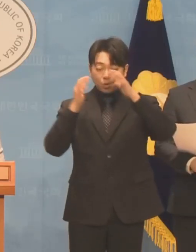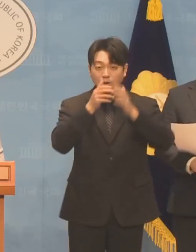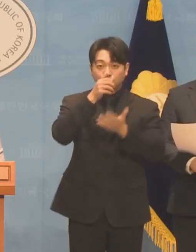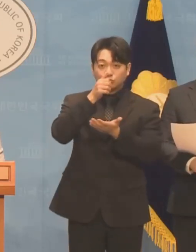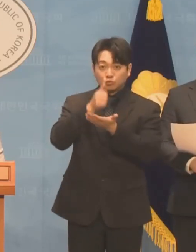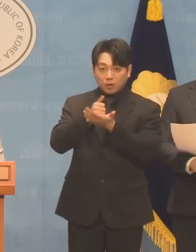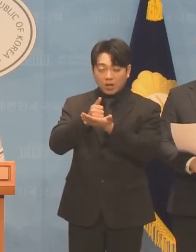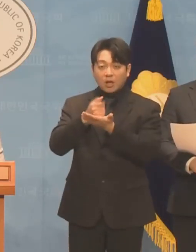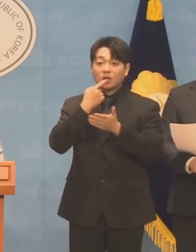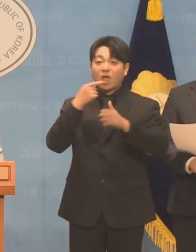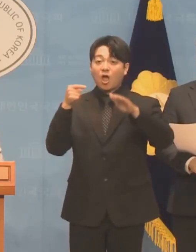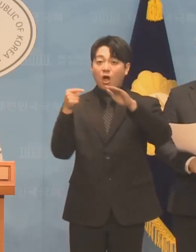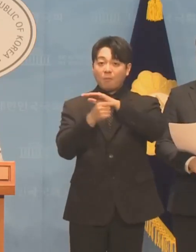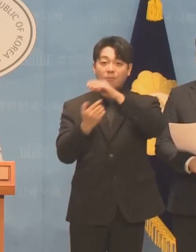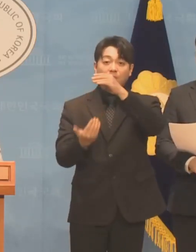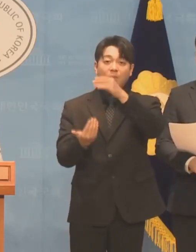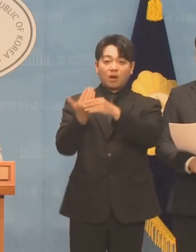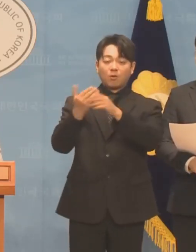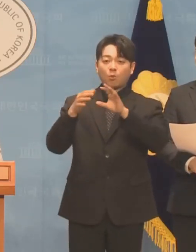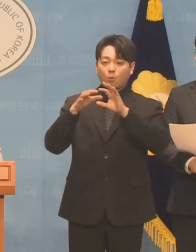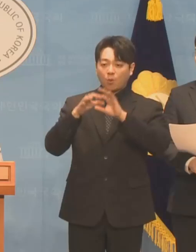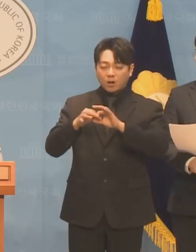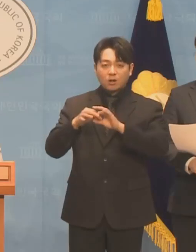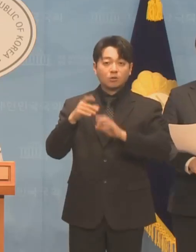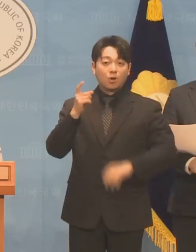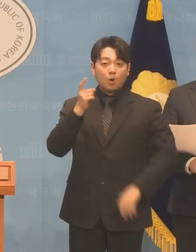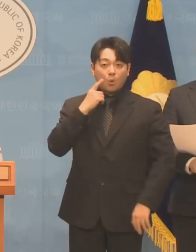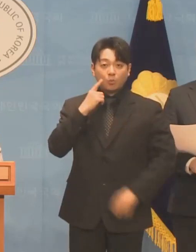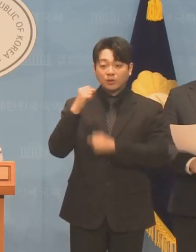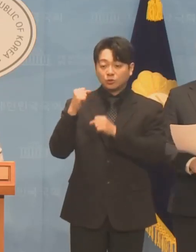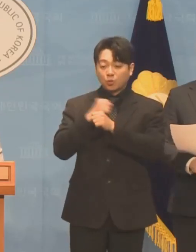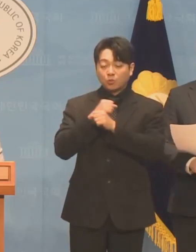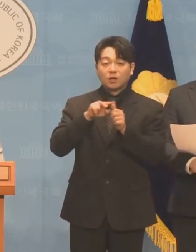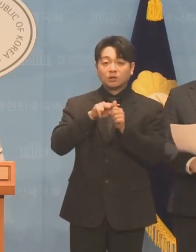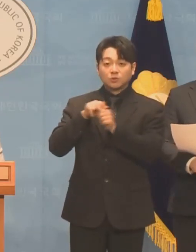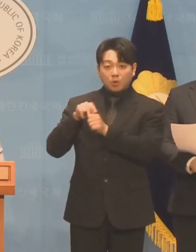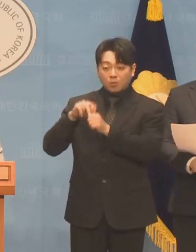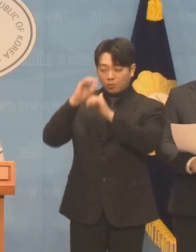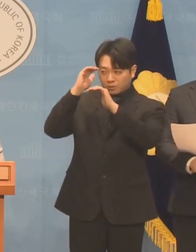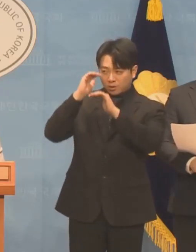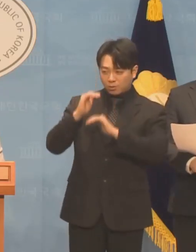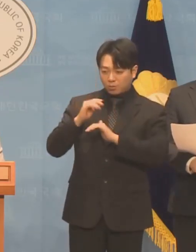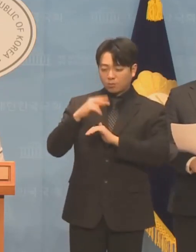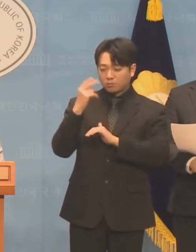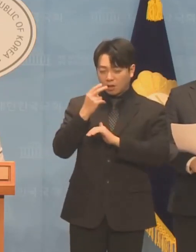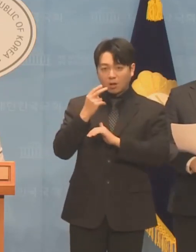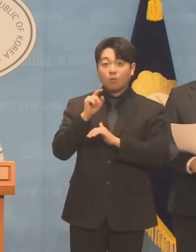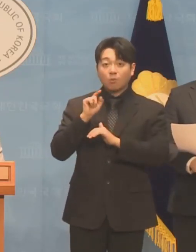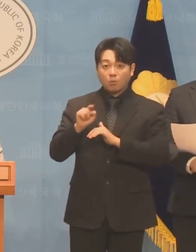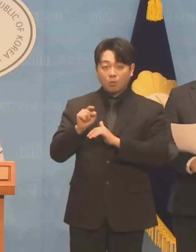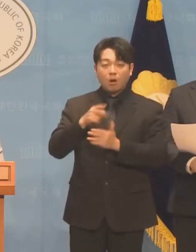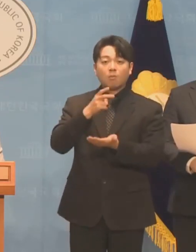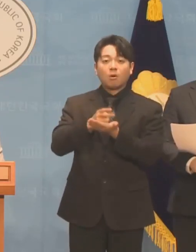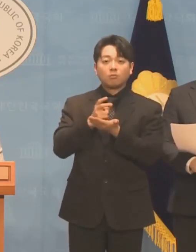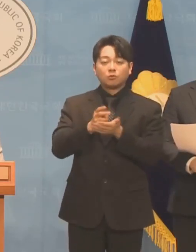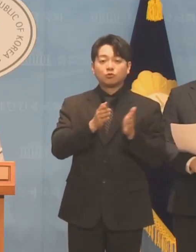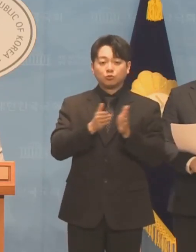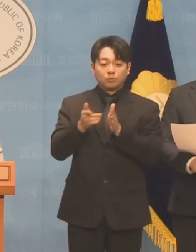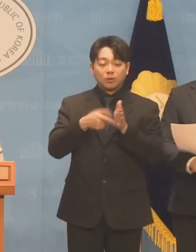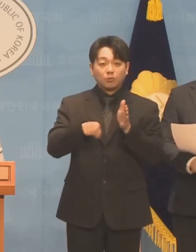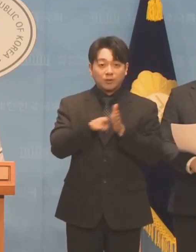관련된 허위 조작 정보를 파악하고 이를 법적 대응하기 위한 변호인단을 구성할